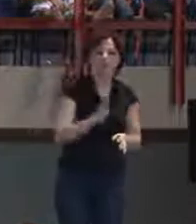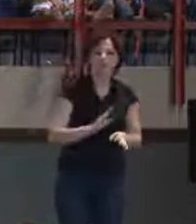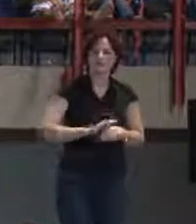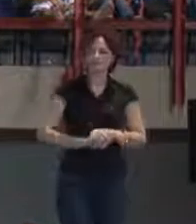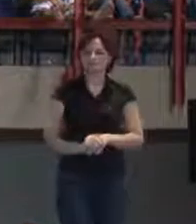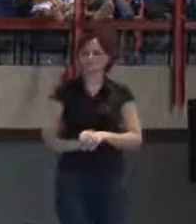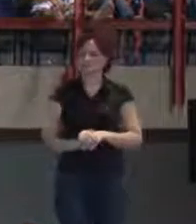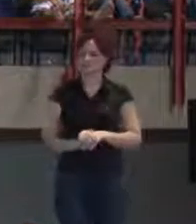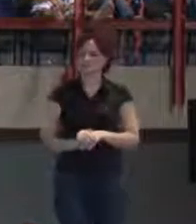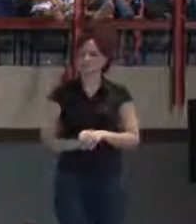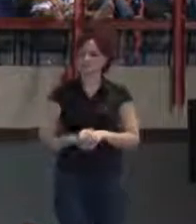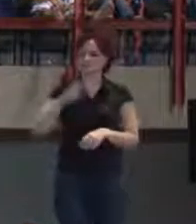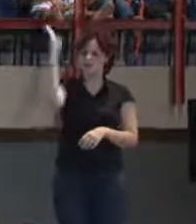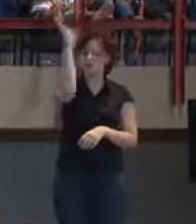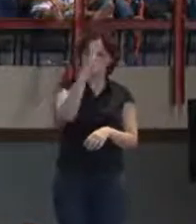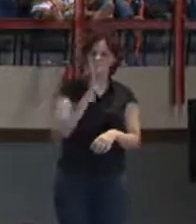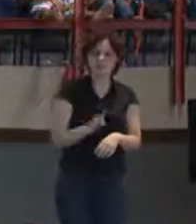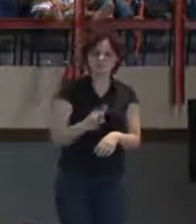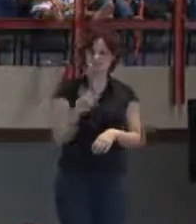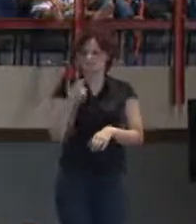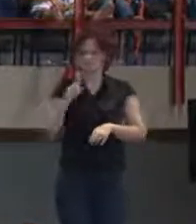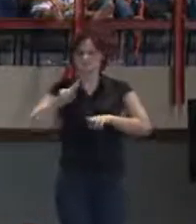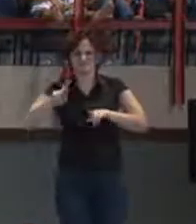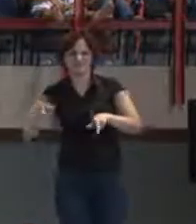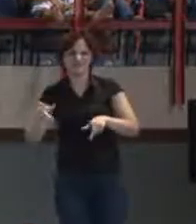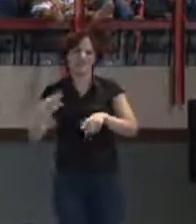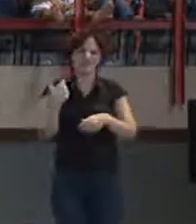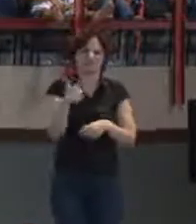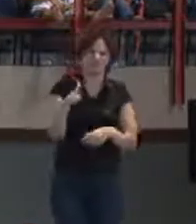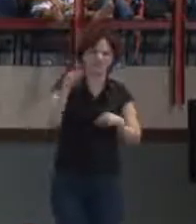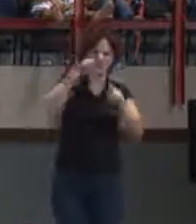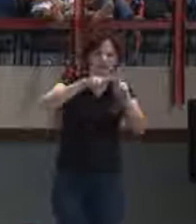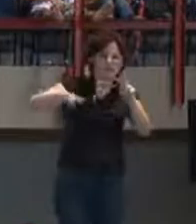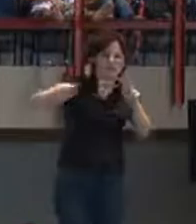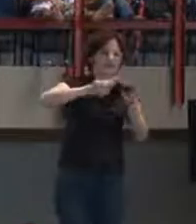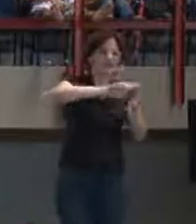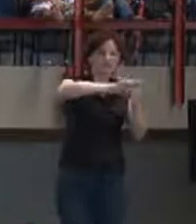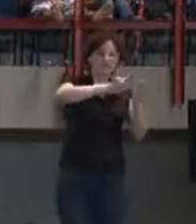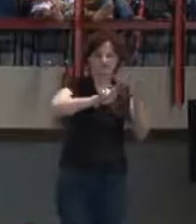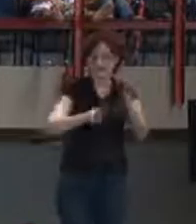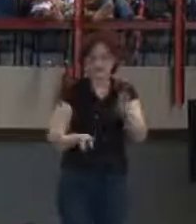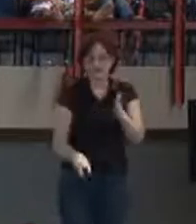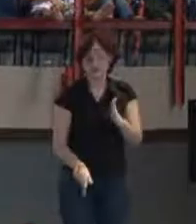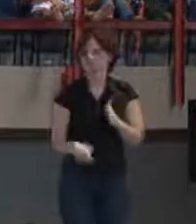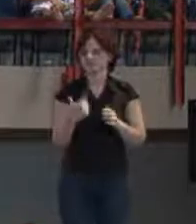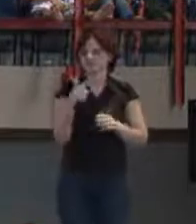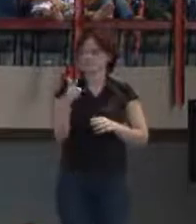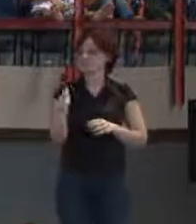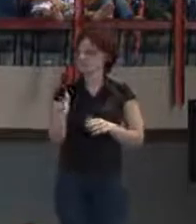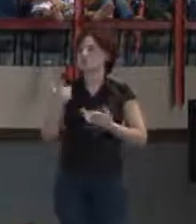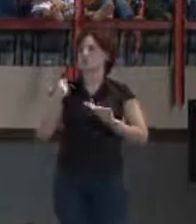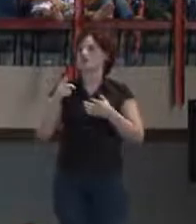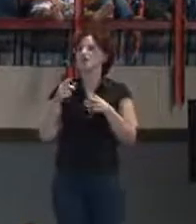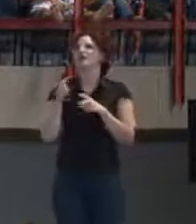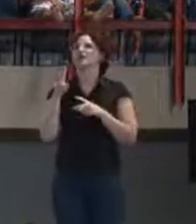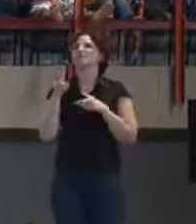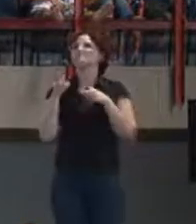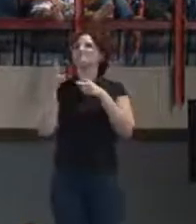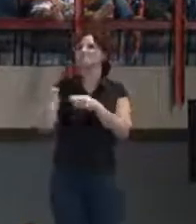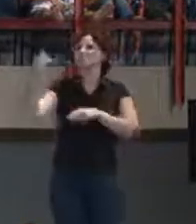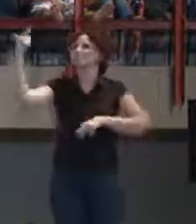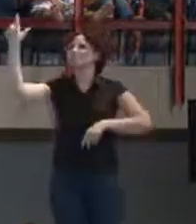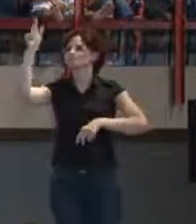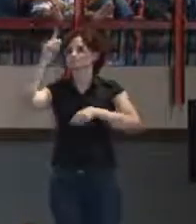de vários grupos religiosos. Tá? Você não teve aquela coisa como você tem em outros países, assim,